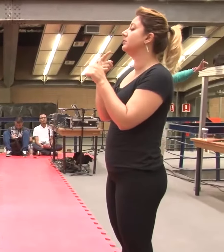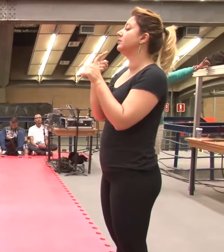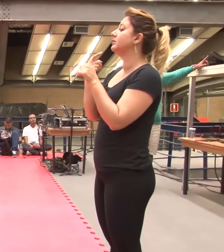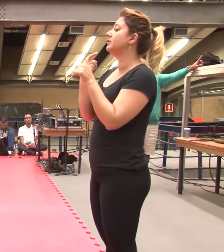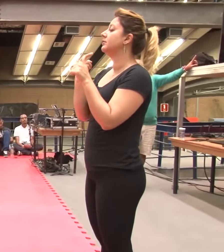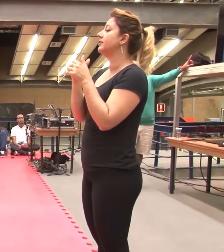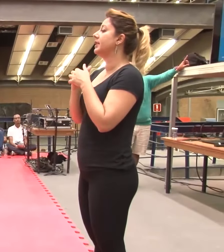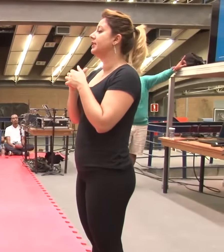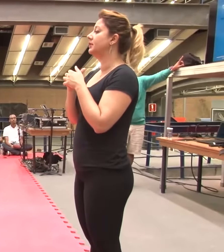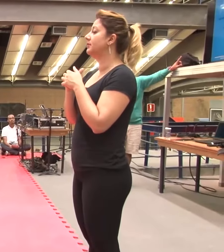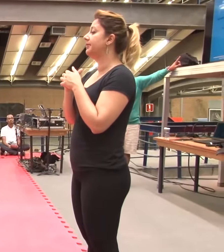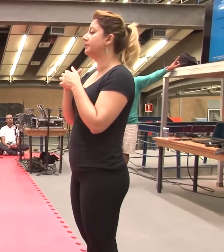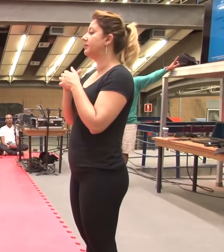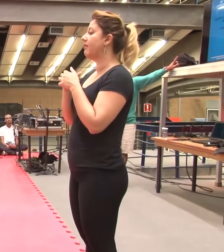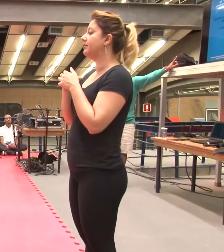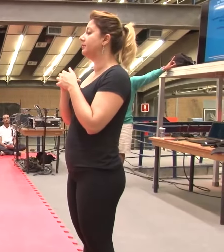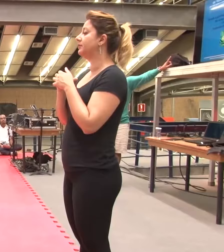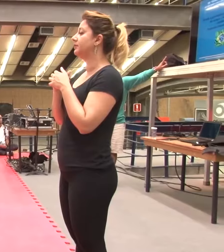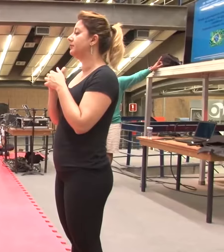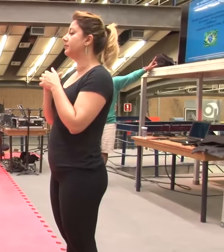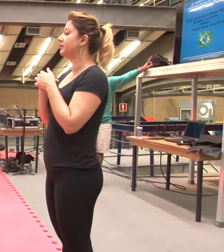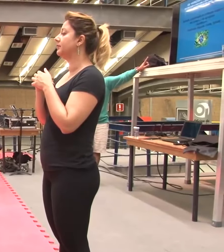releva no